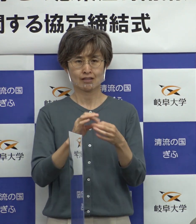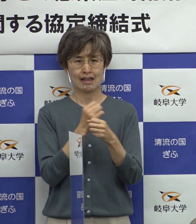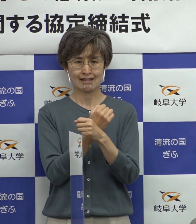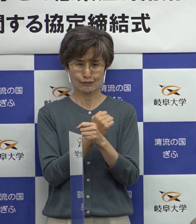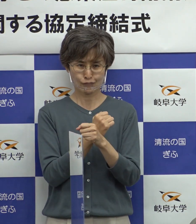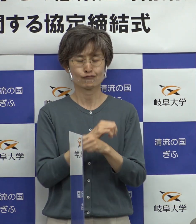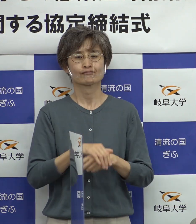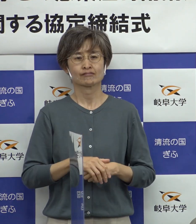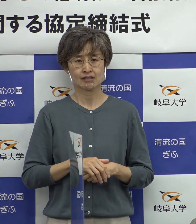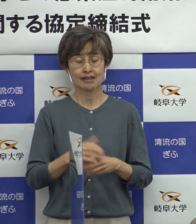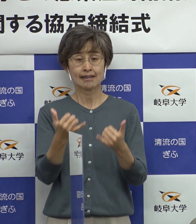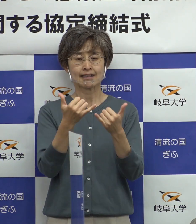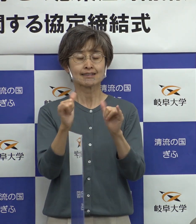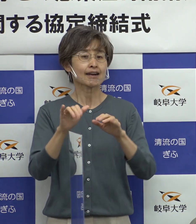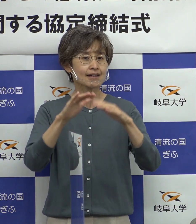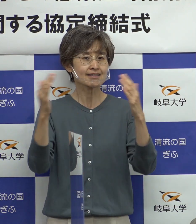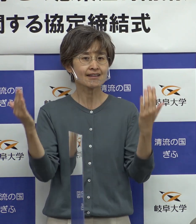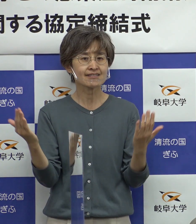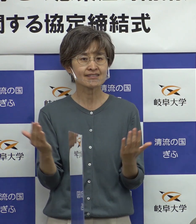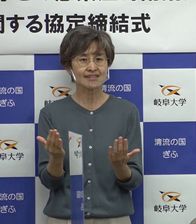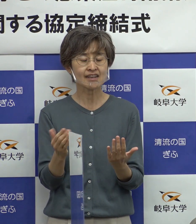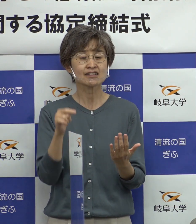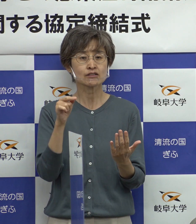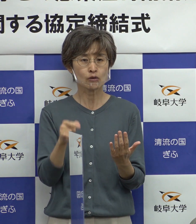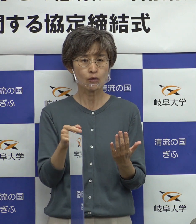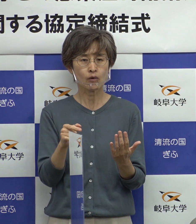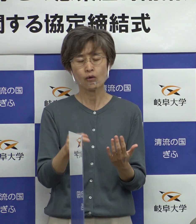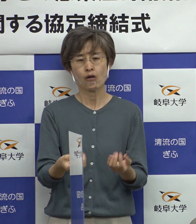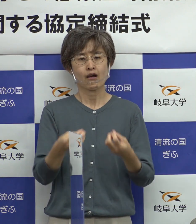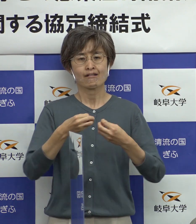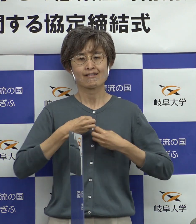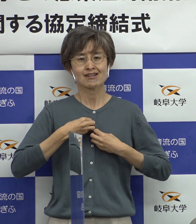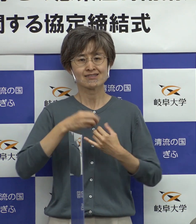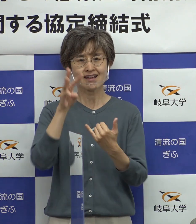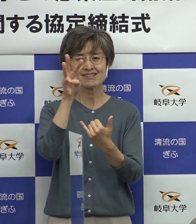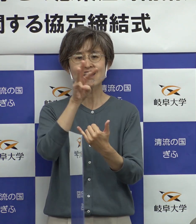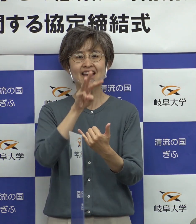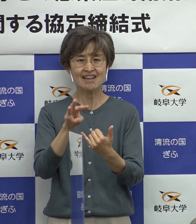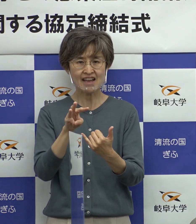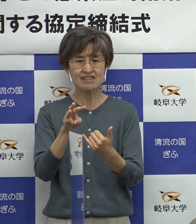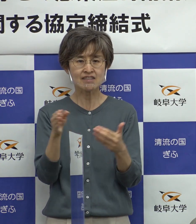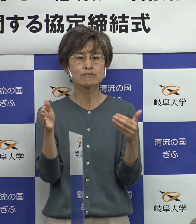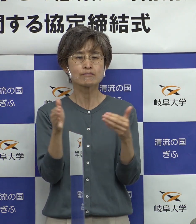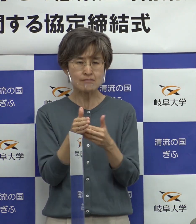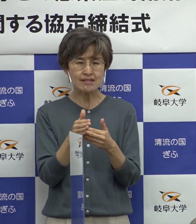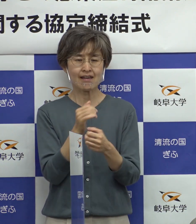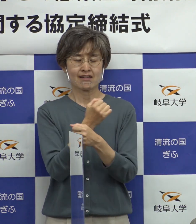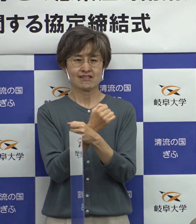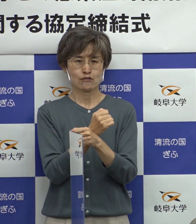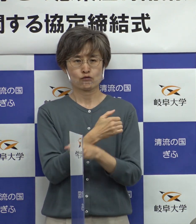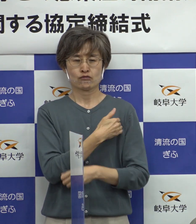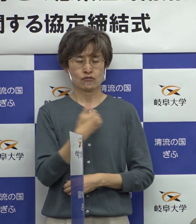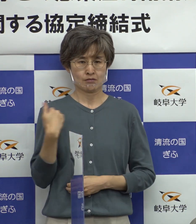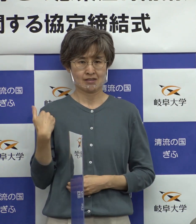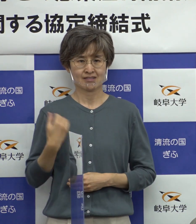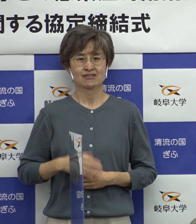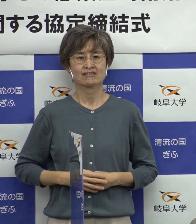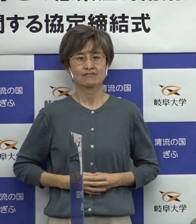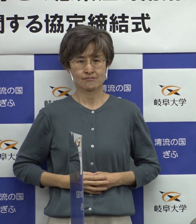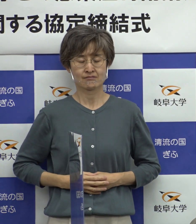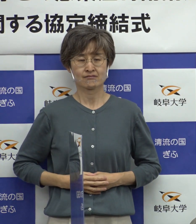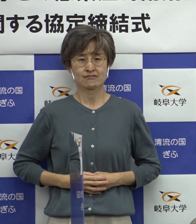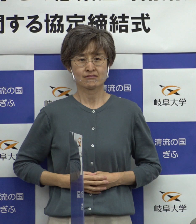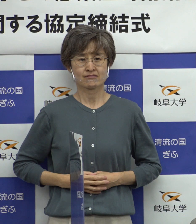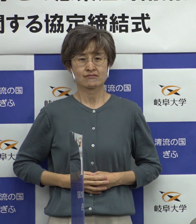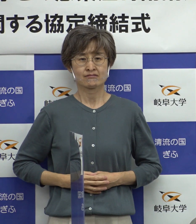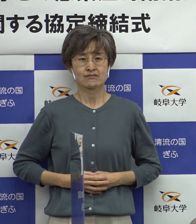社会全体としての感染災害といった、そのあたりまで視野に入ってくるということで、これが多分県と県